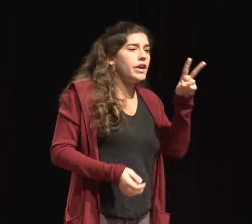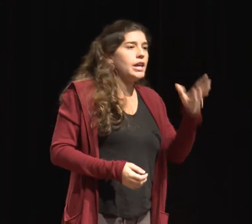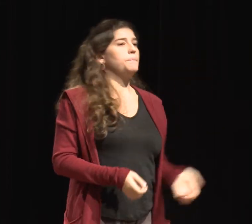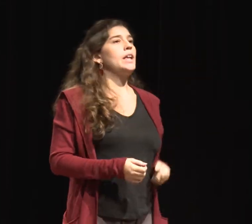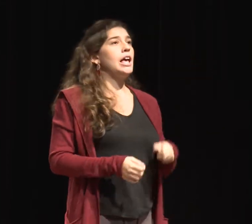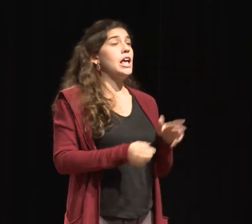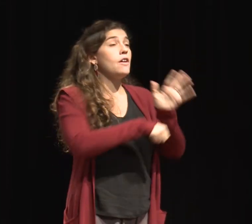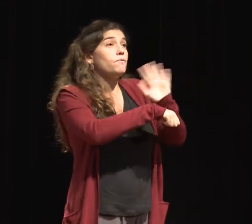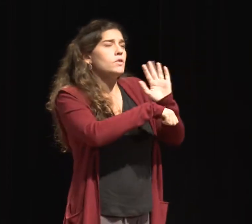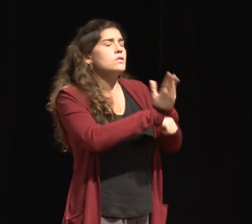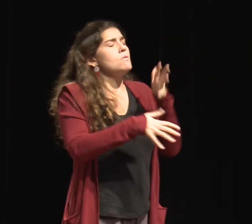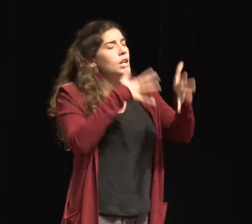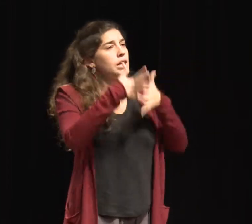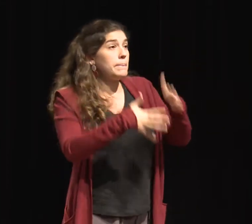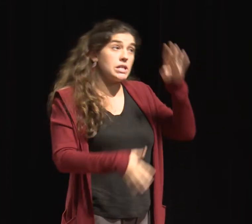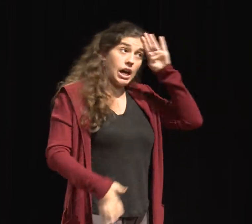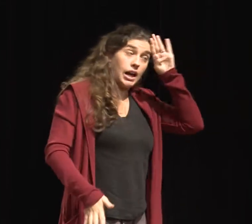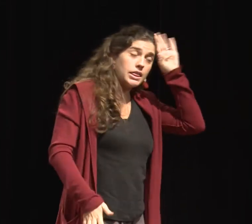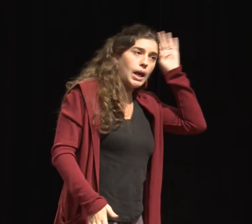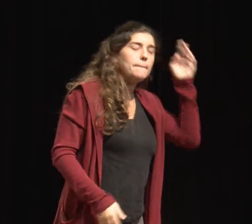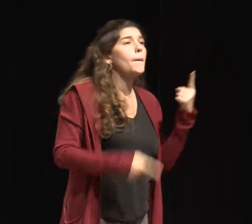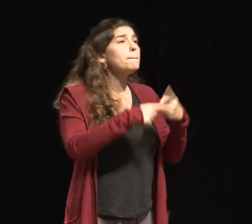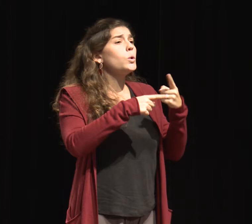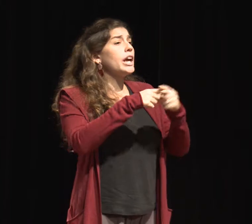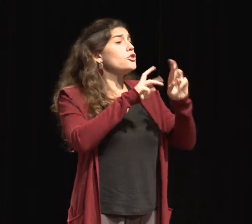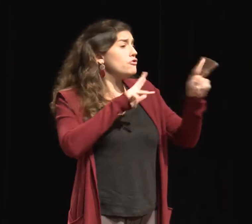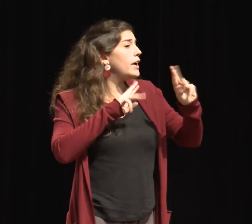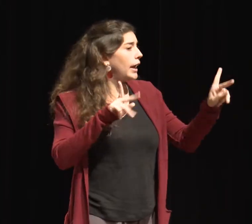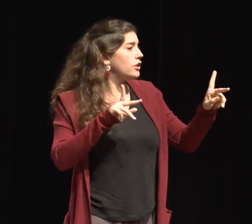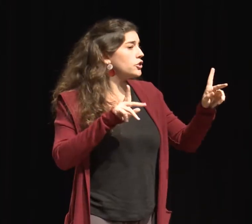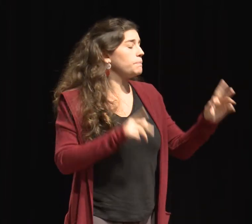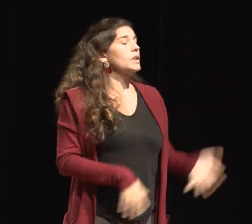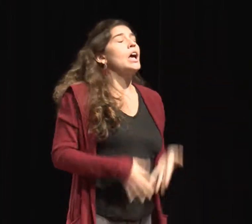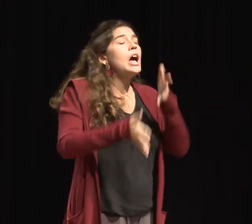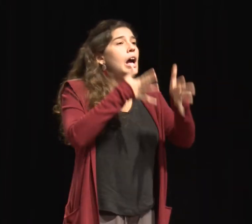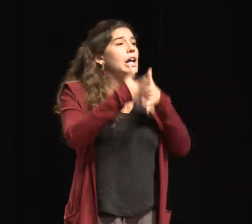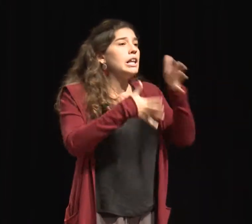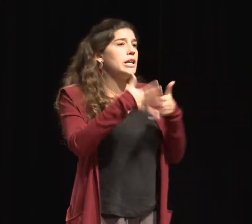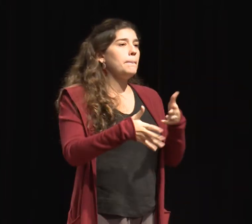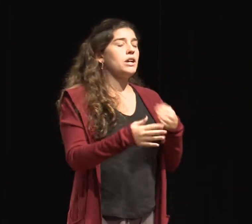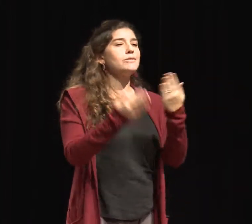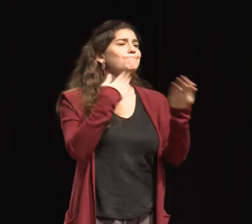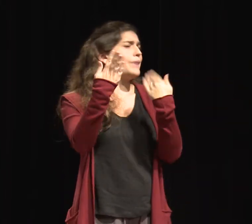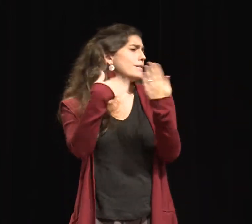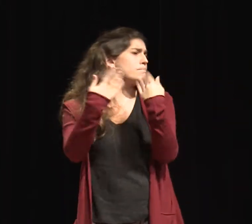português, a ver vídeos de Libras, né, na área da academia, porque é diferente.